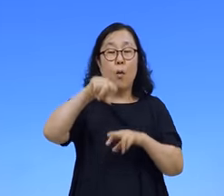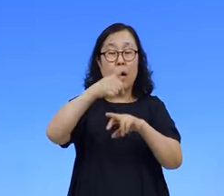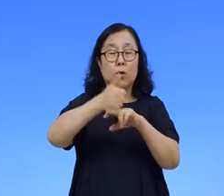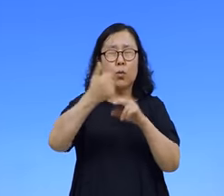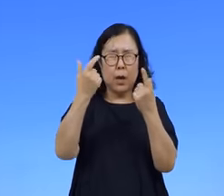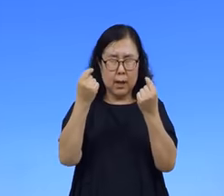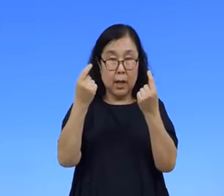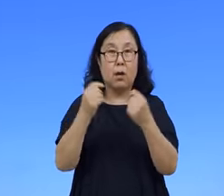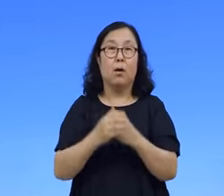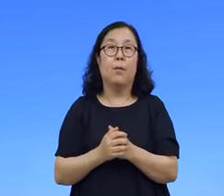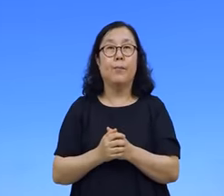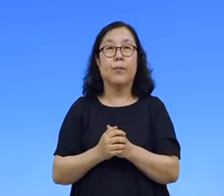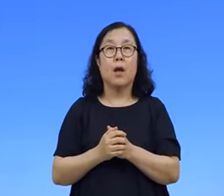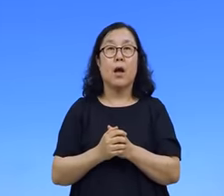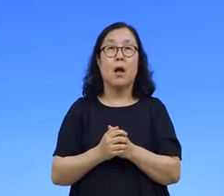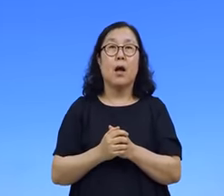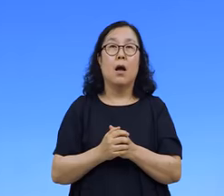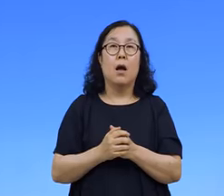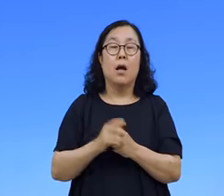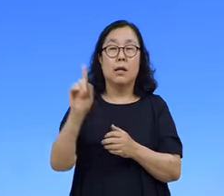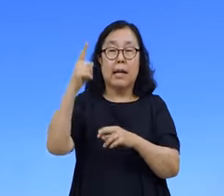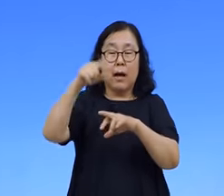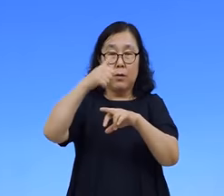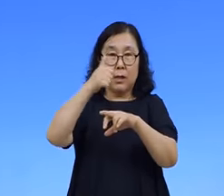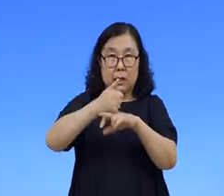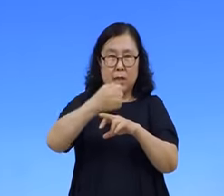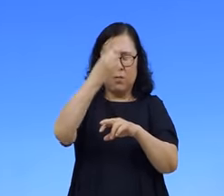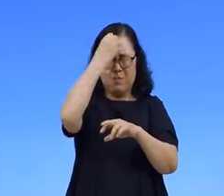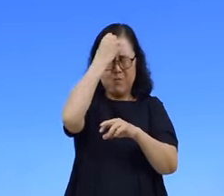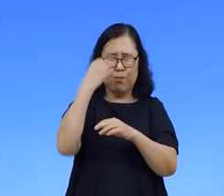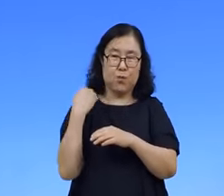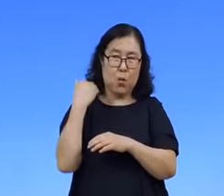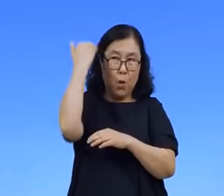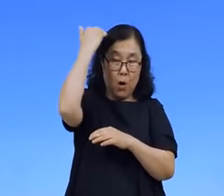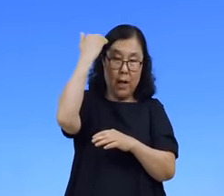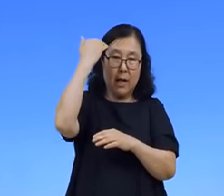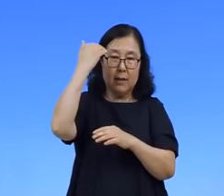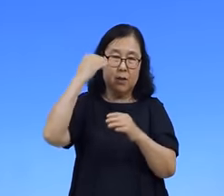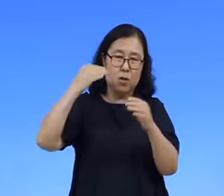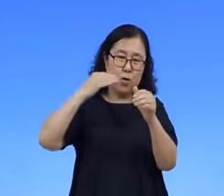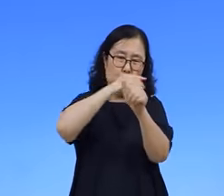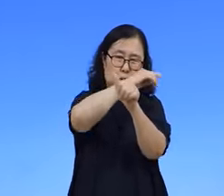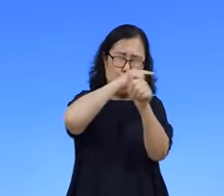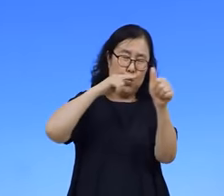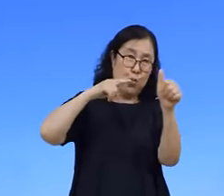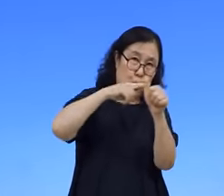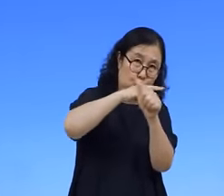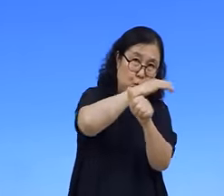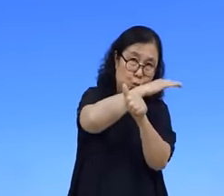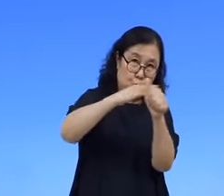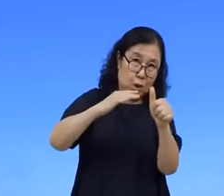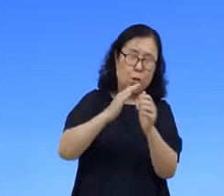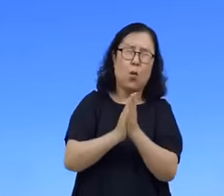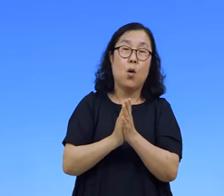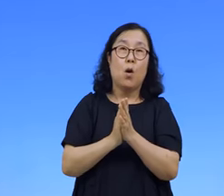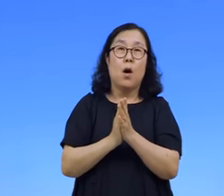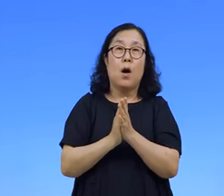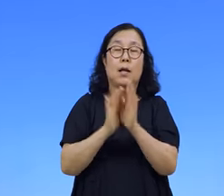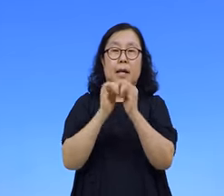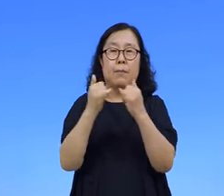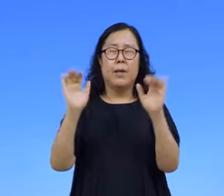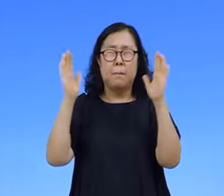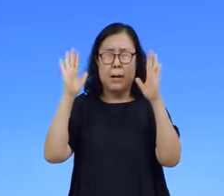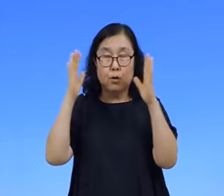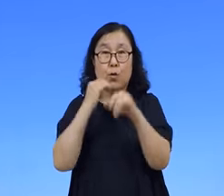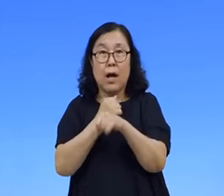마찬가지예요. 여러분이 다 아시지만 다윗이 골리앗을 무찌르고 이제 수많은 사람들이 이제 박수를